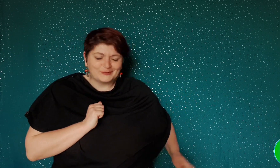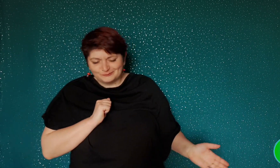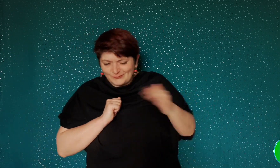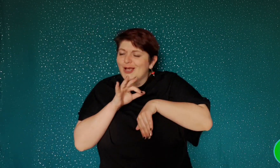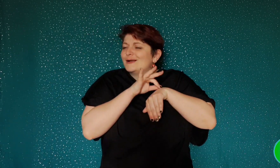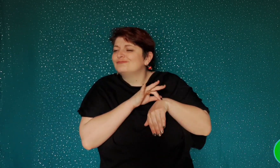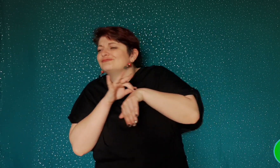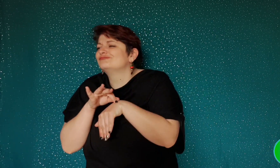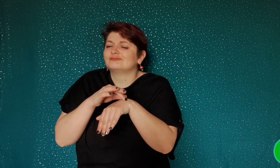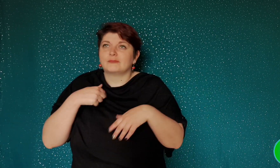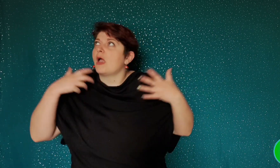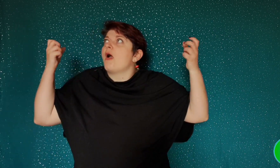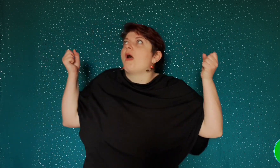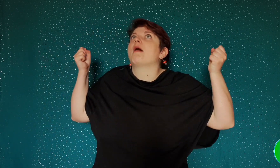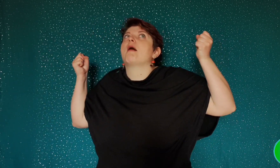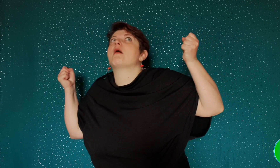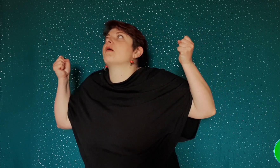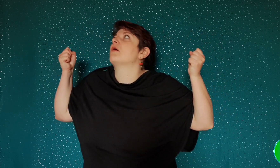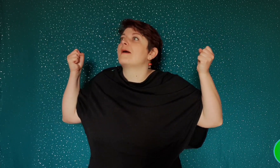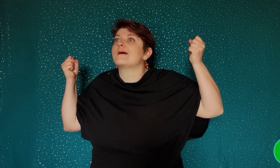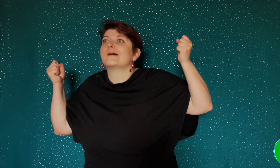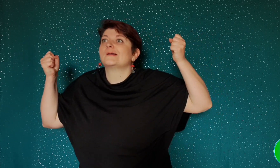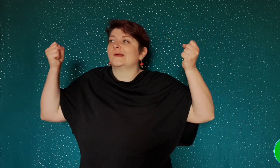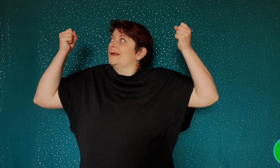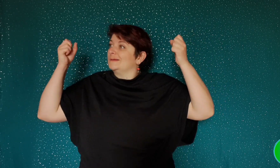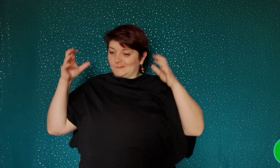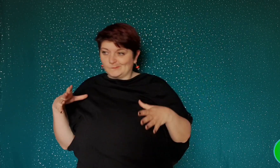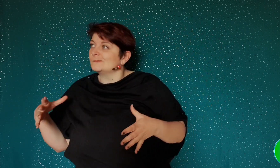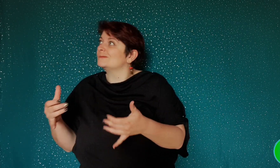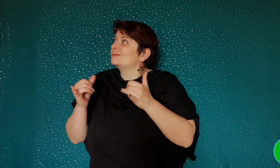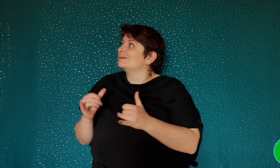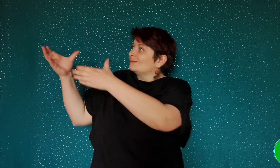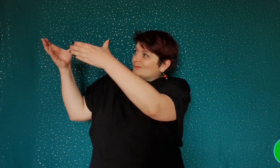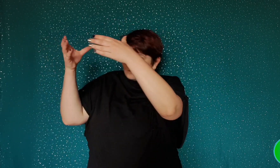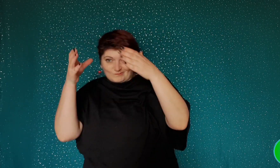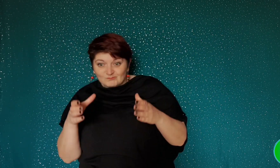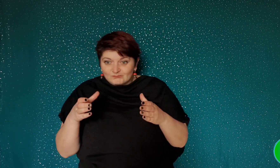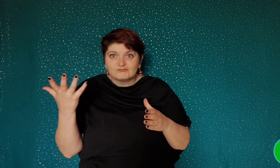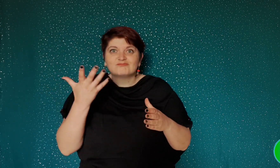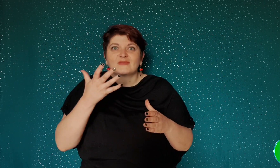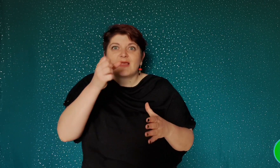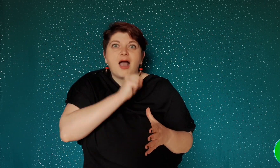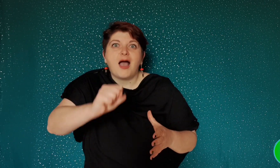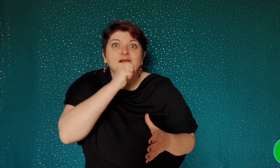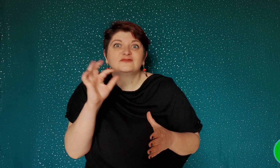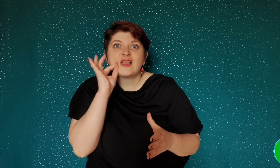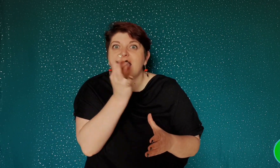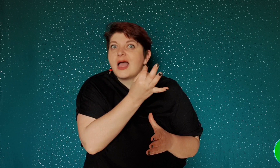Ils ont pensé que j'avais peut-être faim. Ils m'ont donné une grande coupe de glace à la